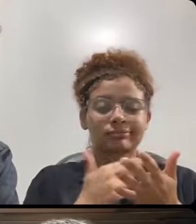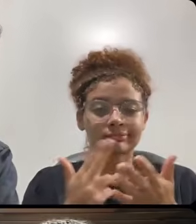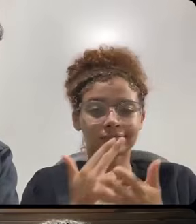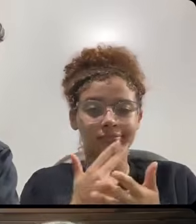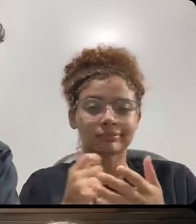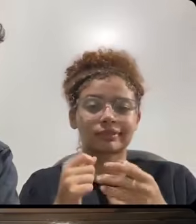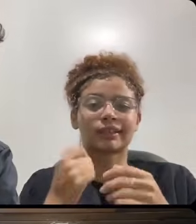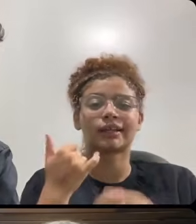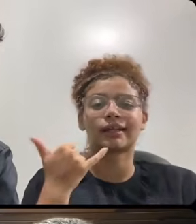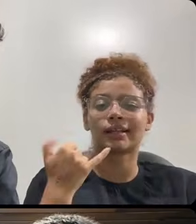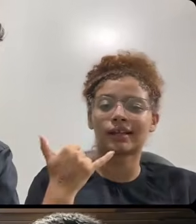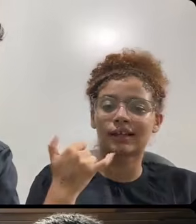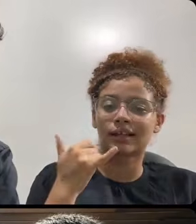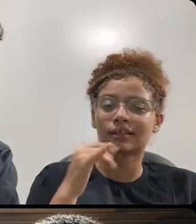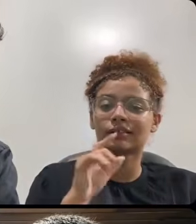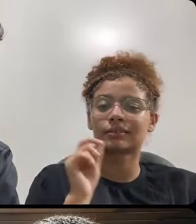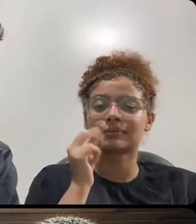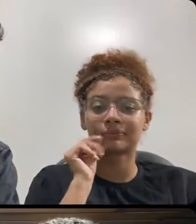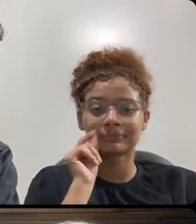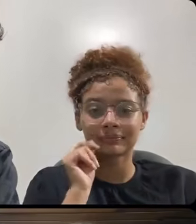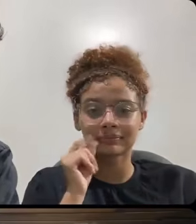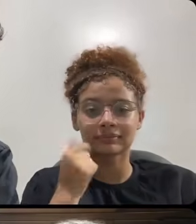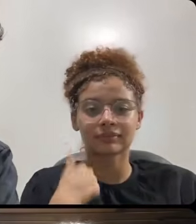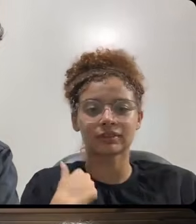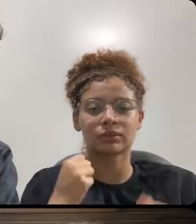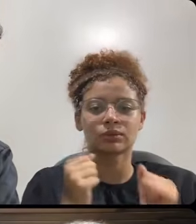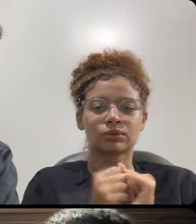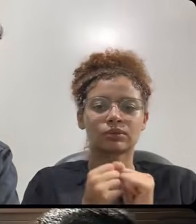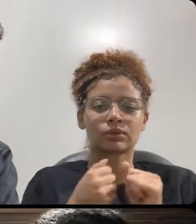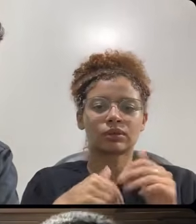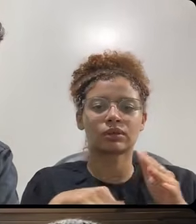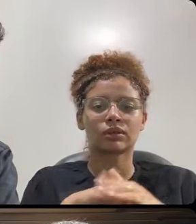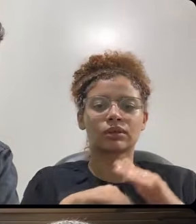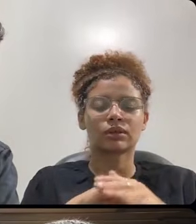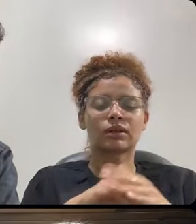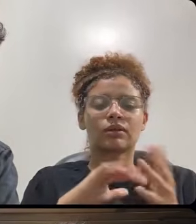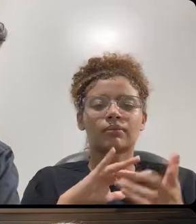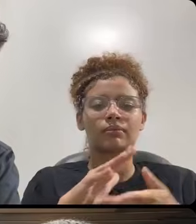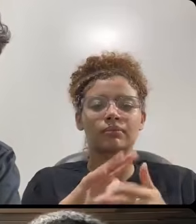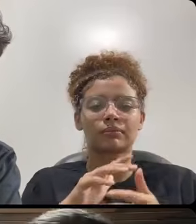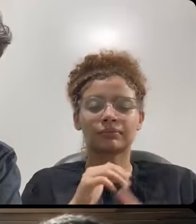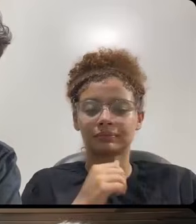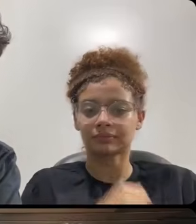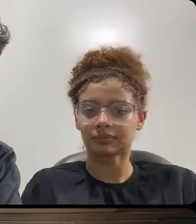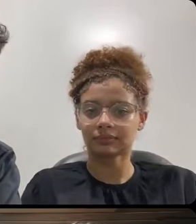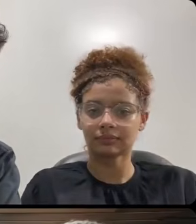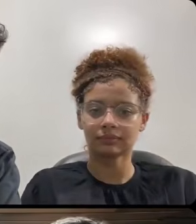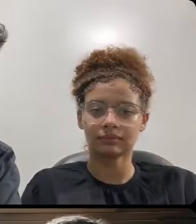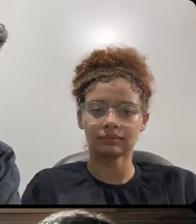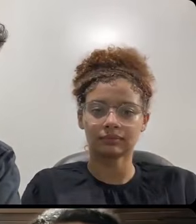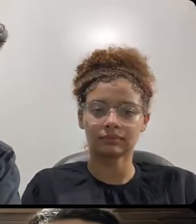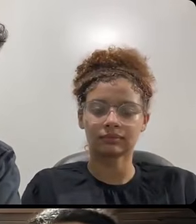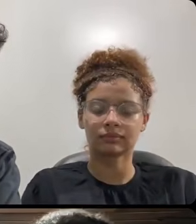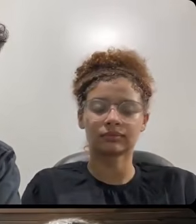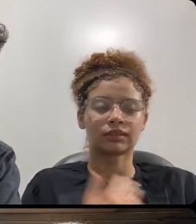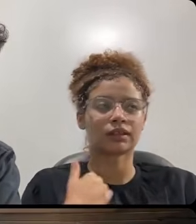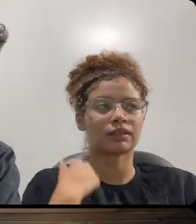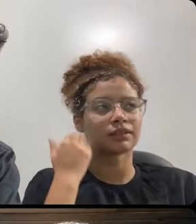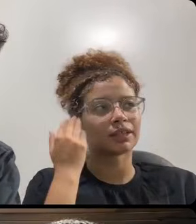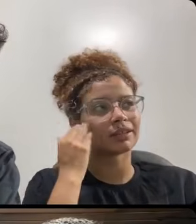pega a caneta, vamos lá para a quadra. Eu lembro até hoje, eu vou dar um exemplo. Eu não tenho nesse celular, mas eu sei que eu tenho